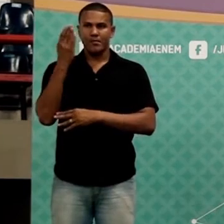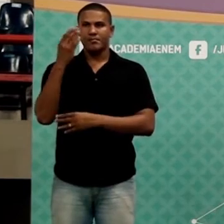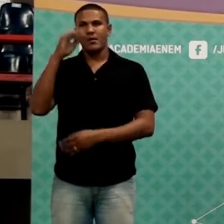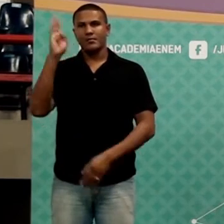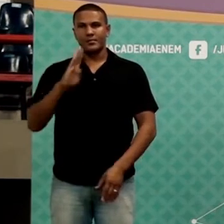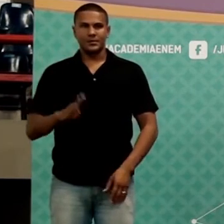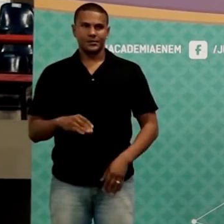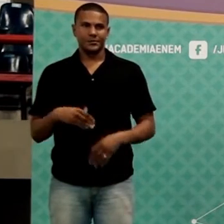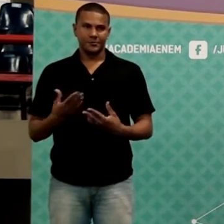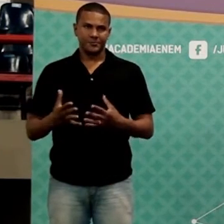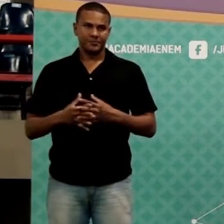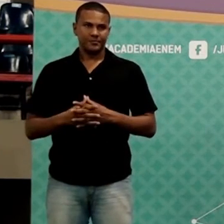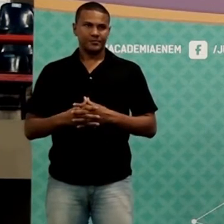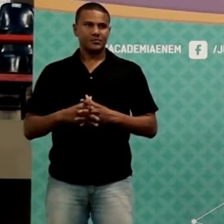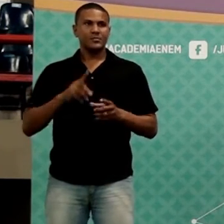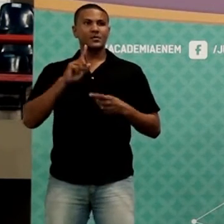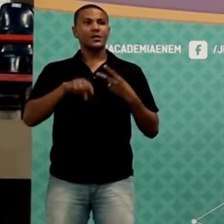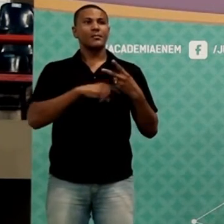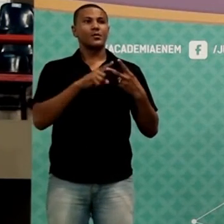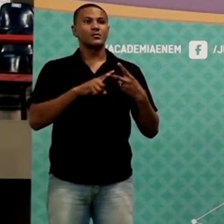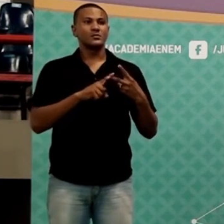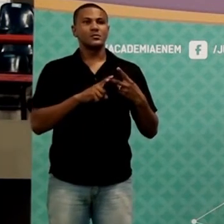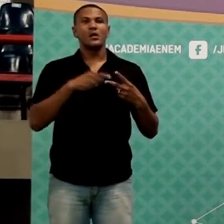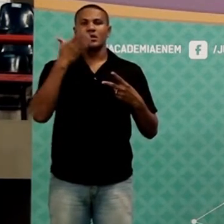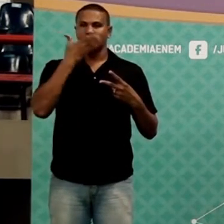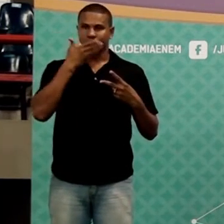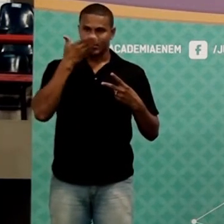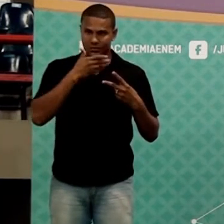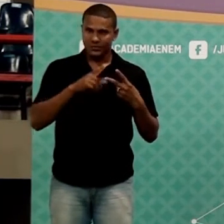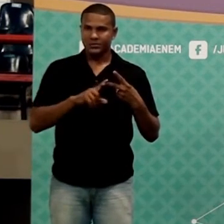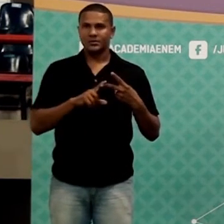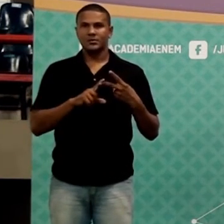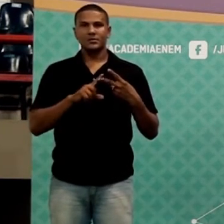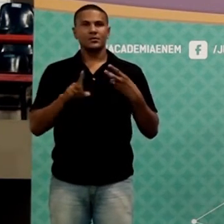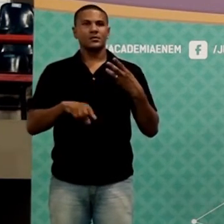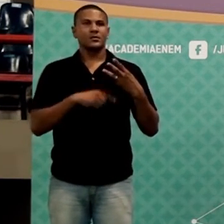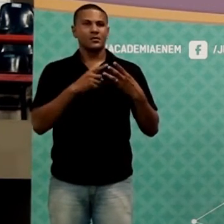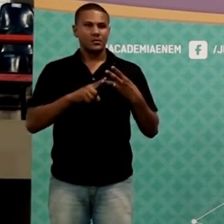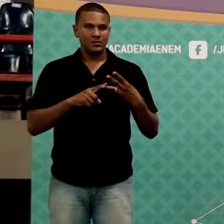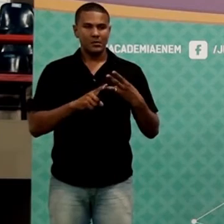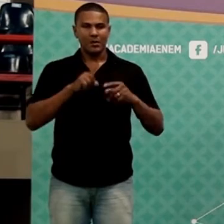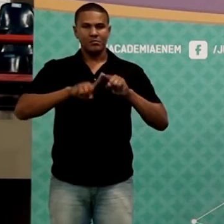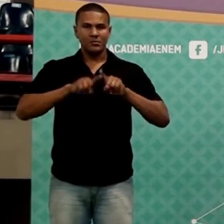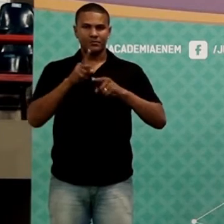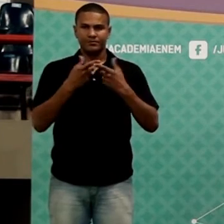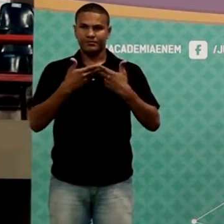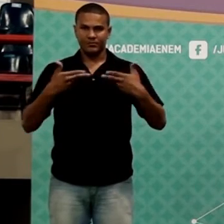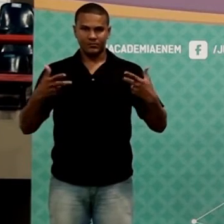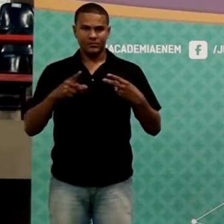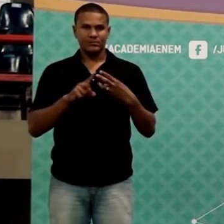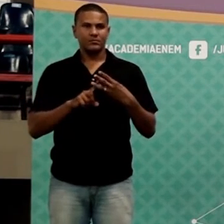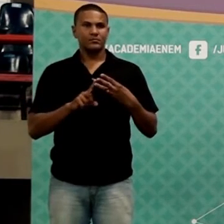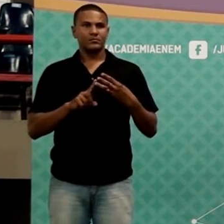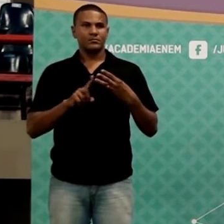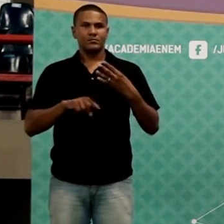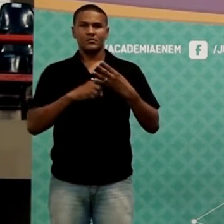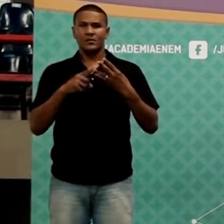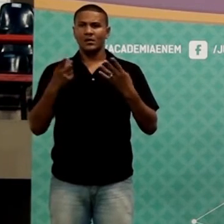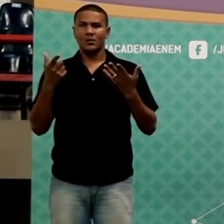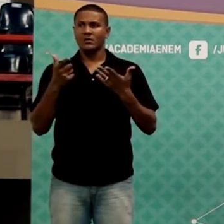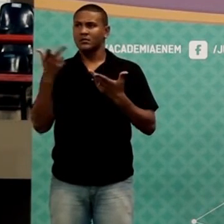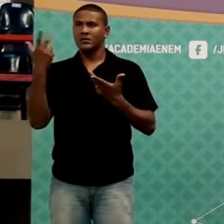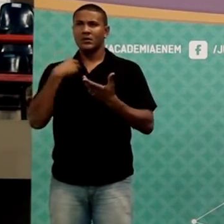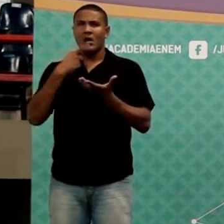Pau-brasil. Depois qual foi o açúcar? O açúcar. Depois os minérios. Depois, nem tinha